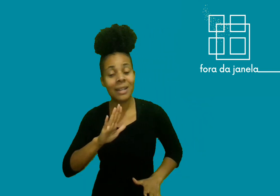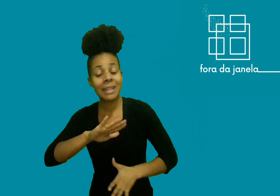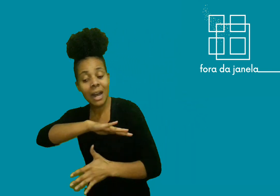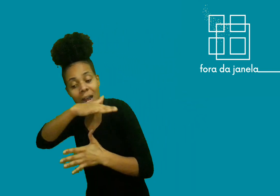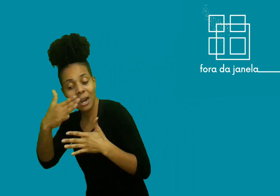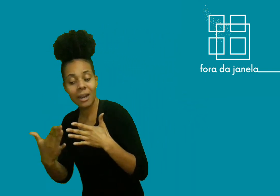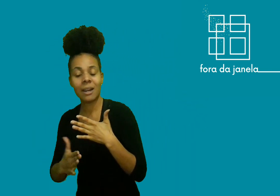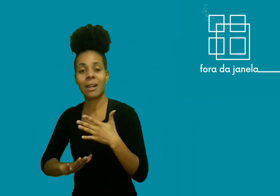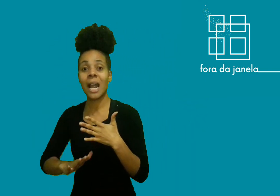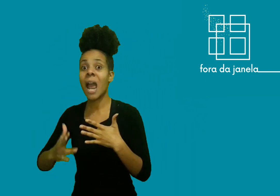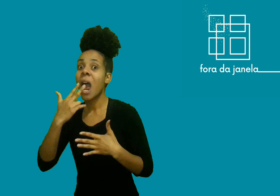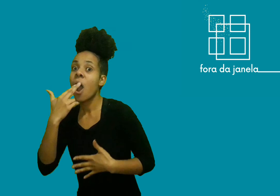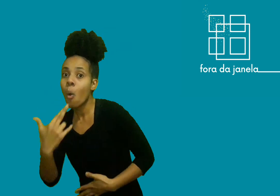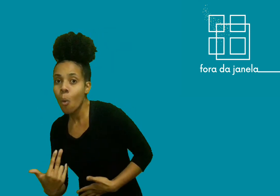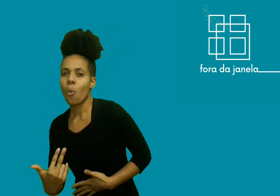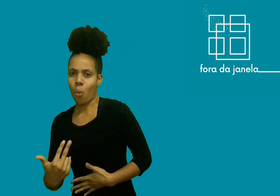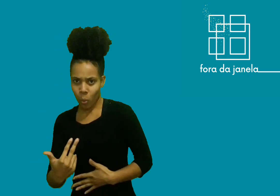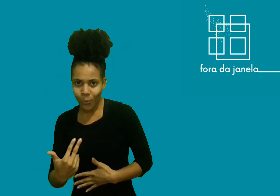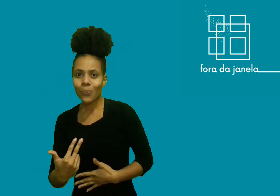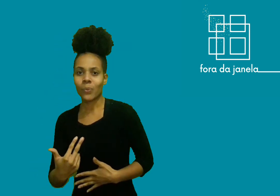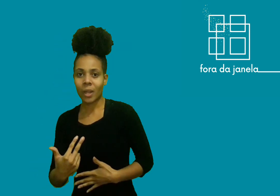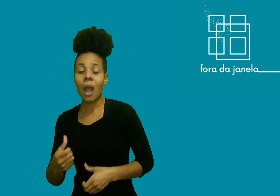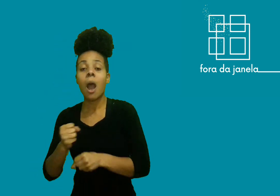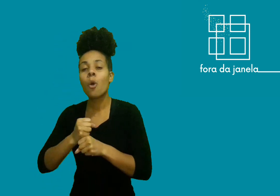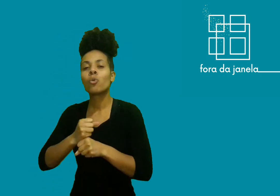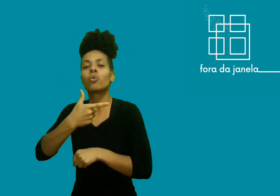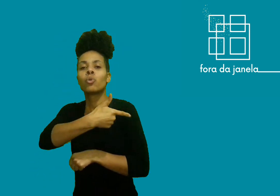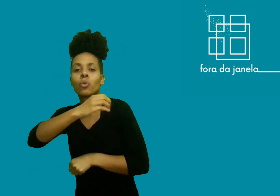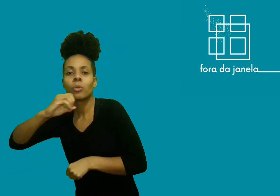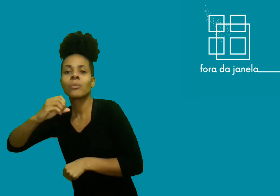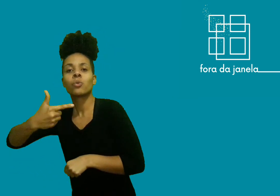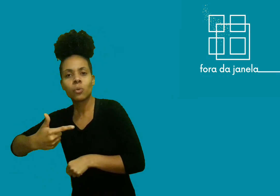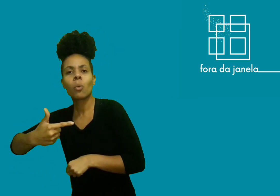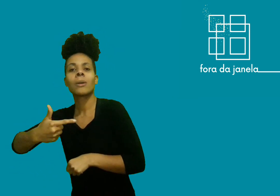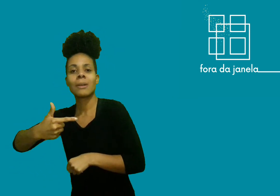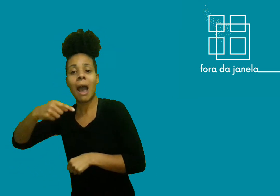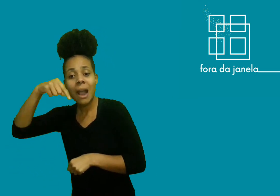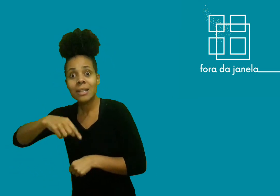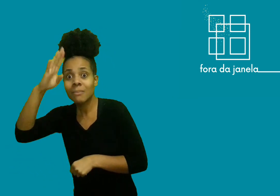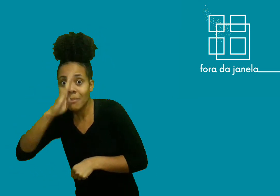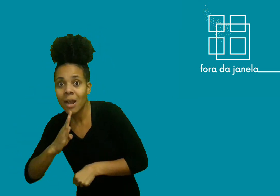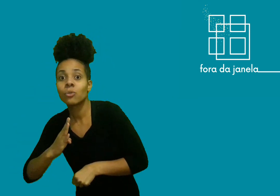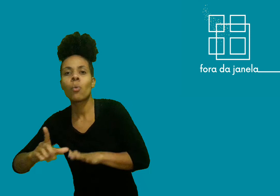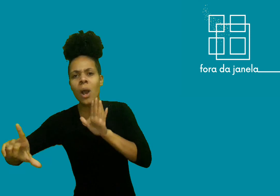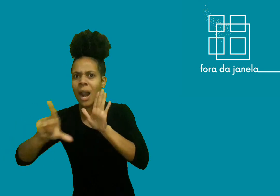uma mímica. Aí é uma linguagem, né? Mas a Libras, ela já é uma língua. Ela foi reconhecida já como tal no